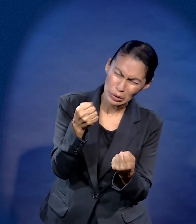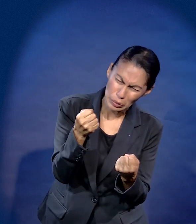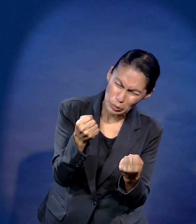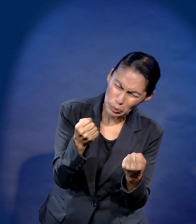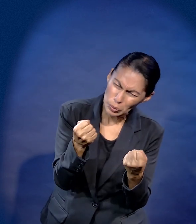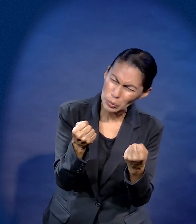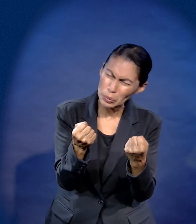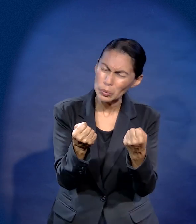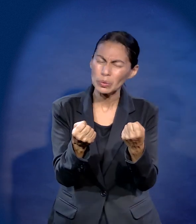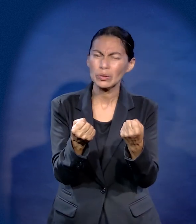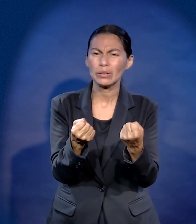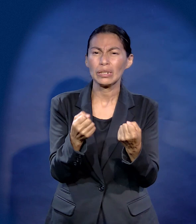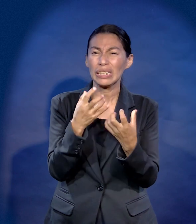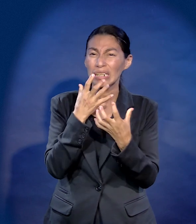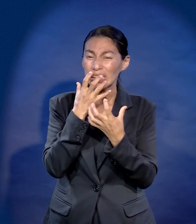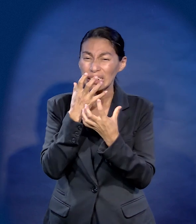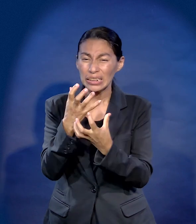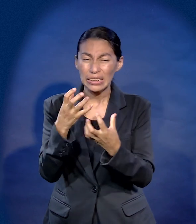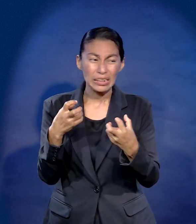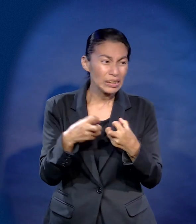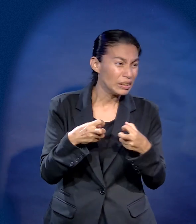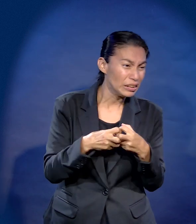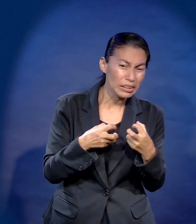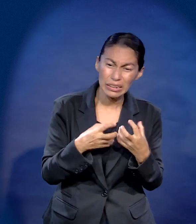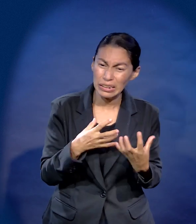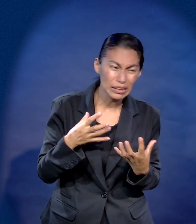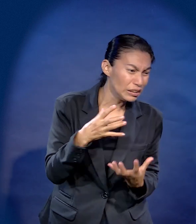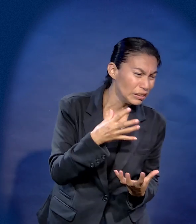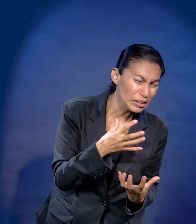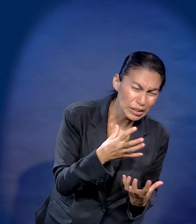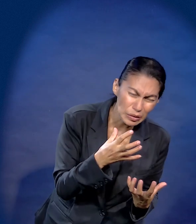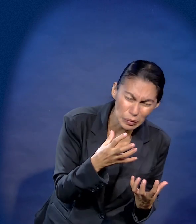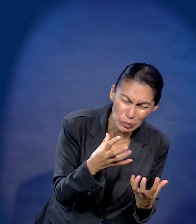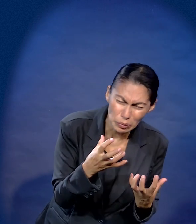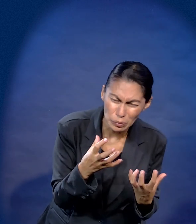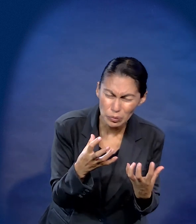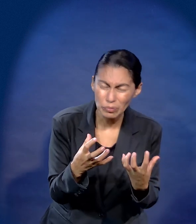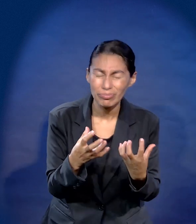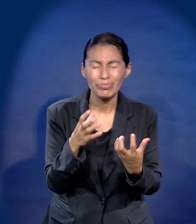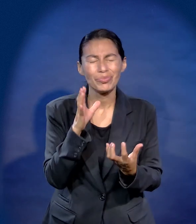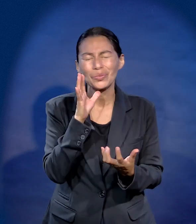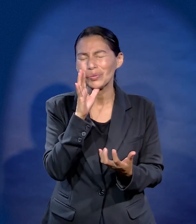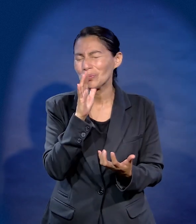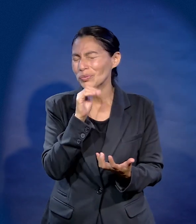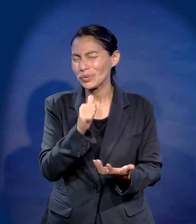gritando desesperadamente por retomar el control del avión, desesperadamente por tomar